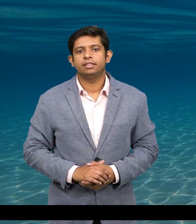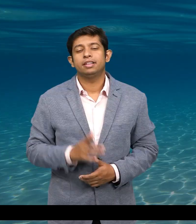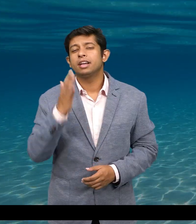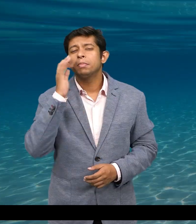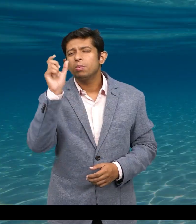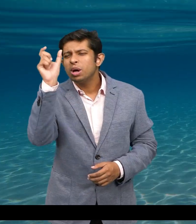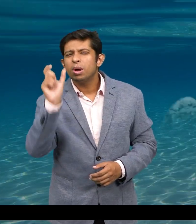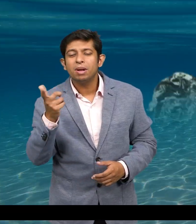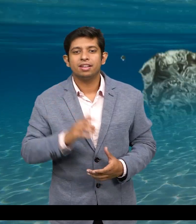कीवर्ड: